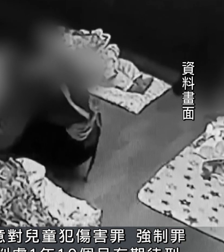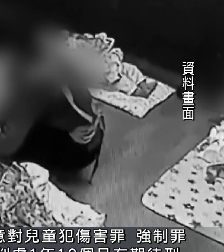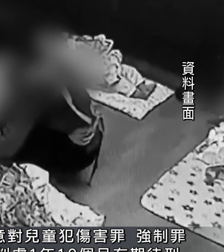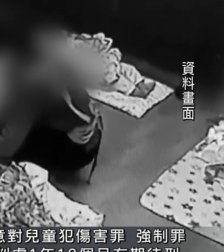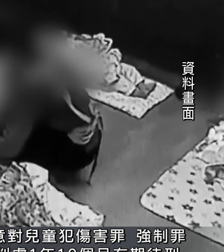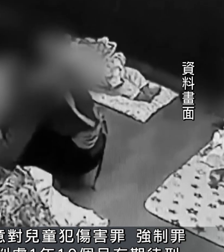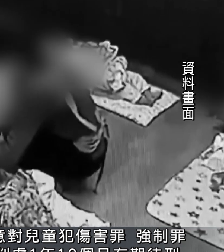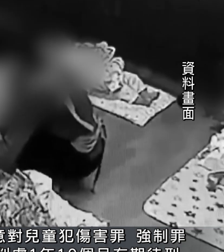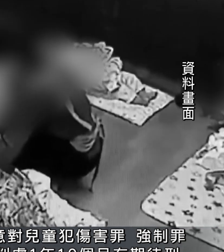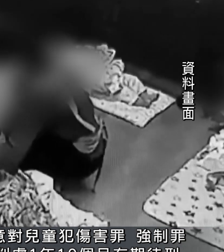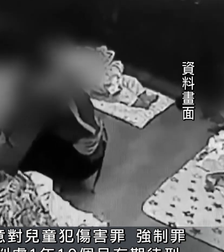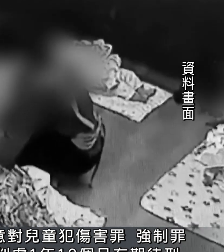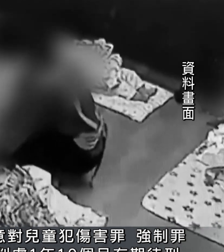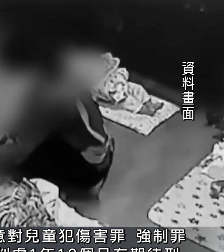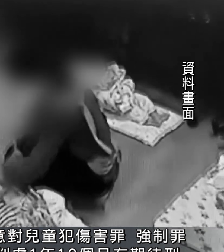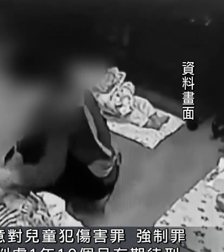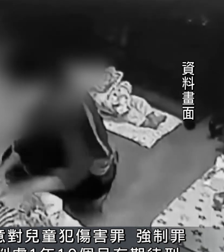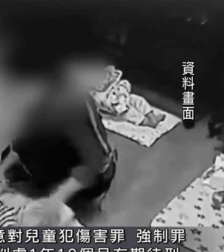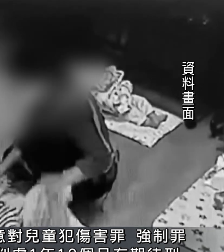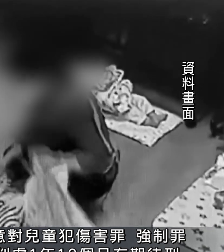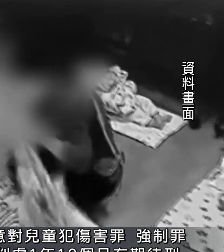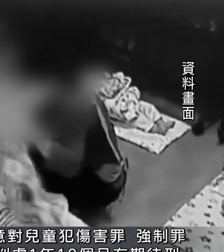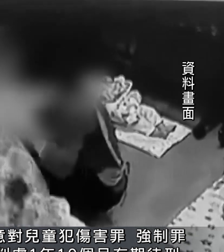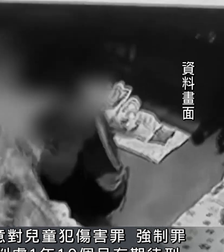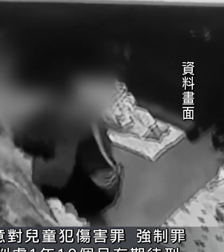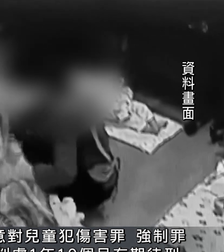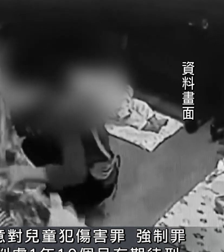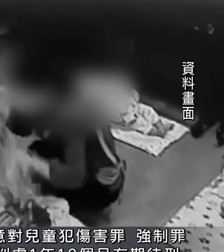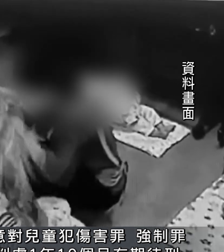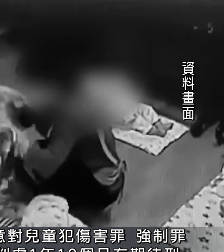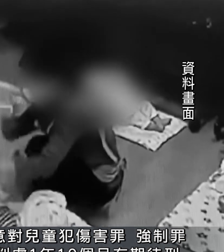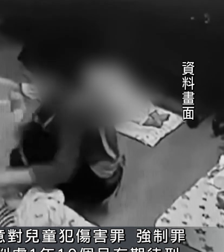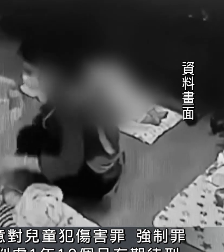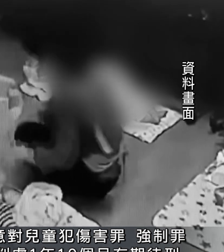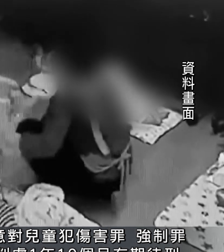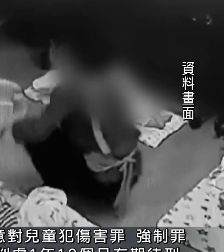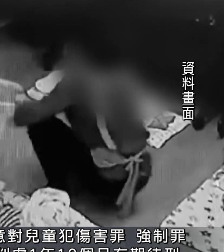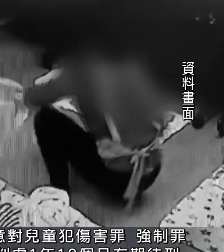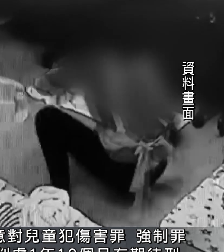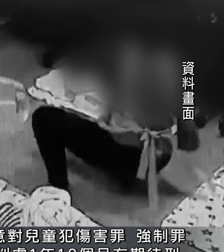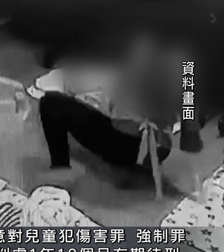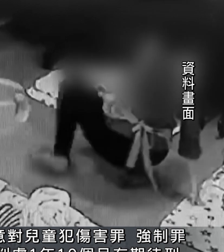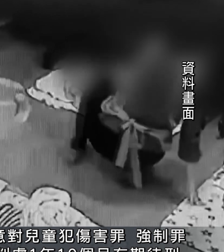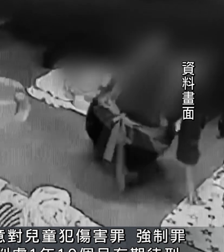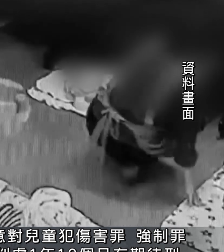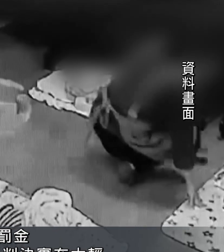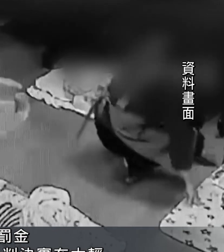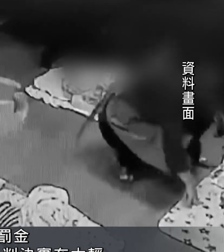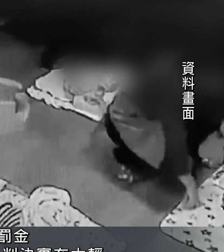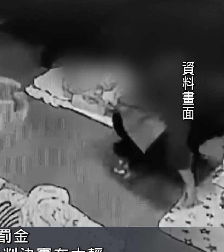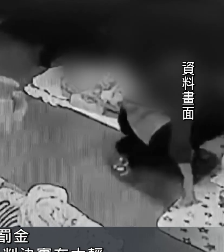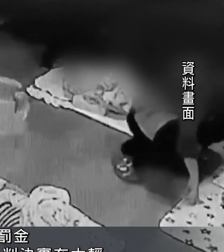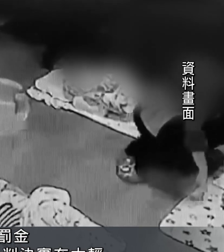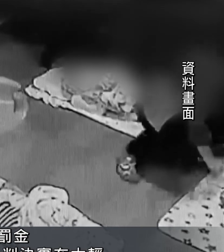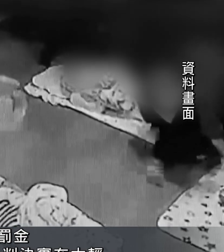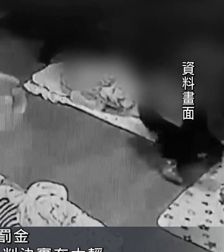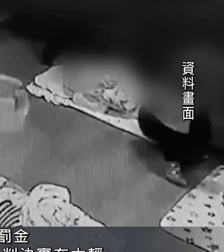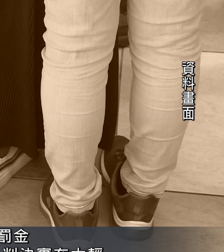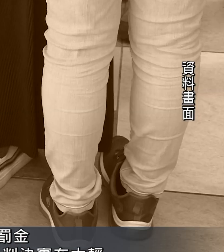犯伤害罪、强制罪、恐吓危害安全罪，判处1年10个月有期徒刑，其中8个月得1科罚金。受害